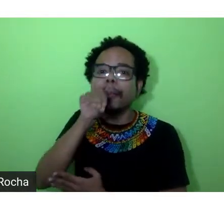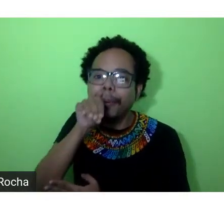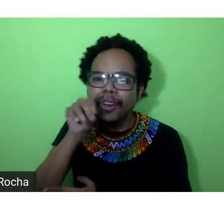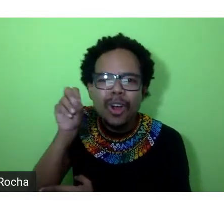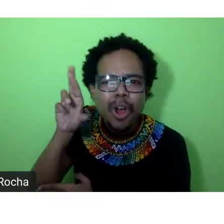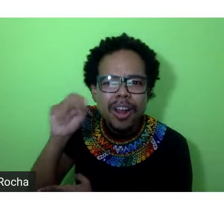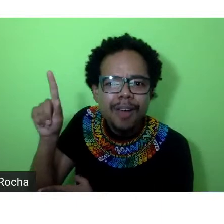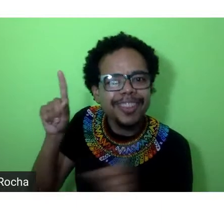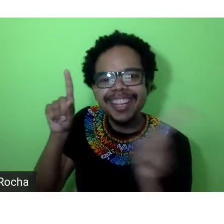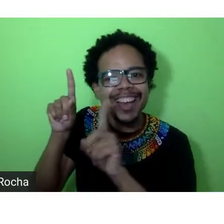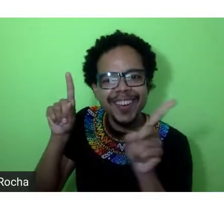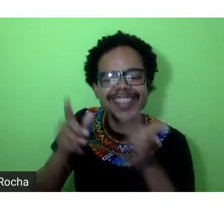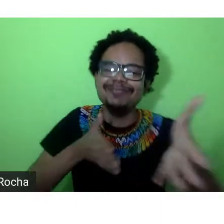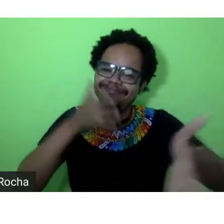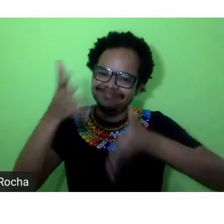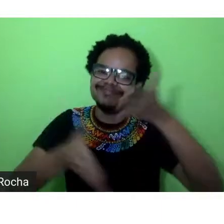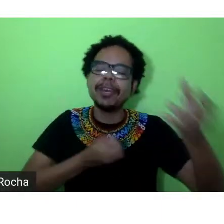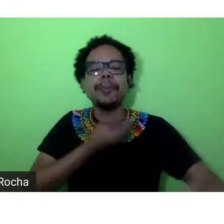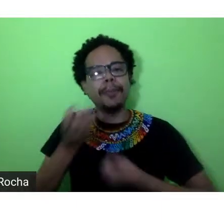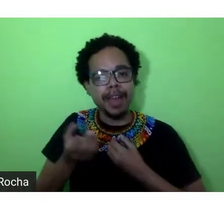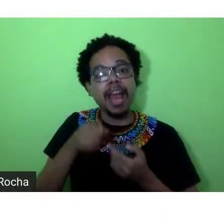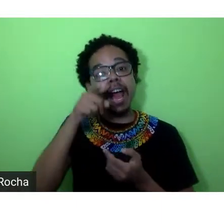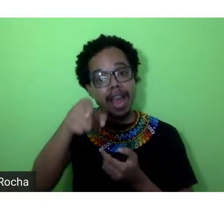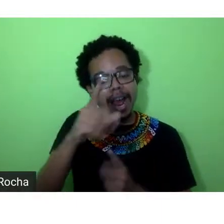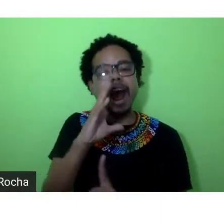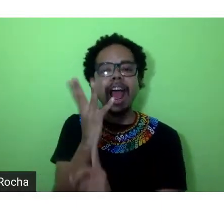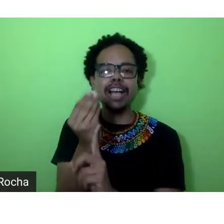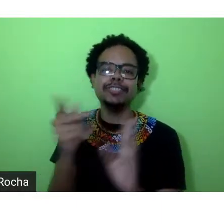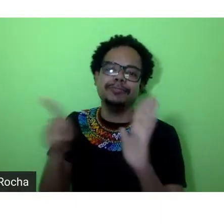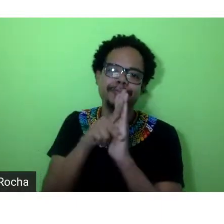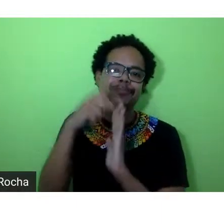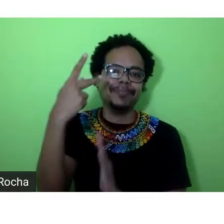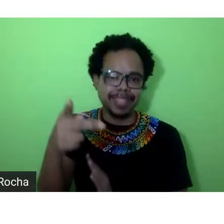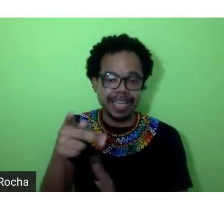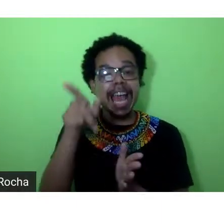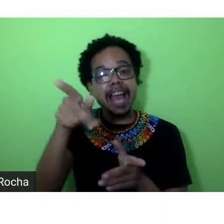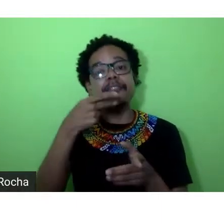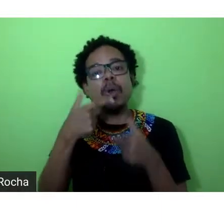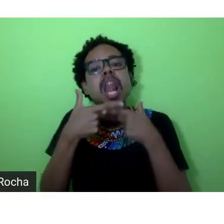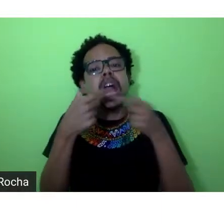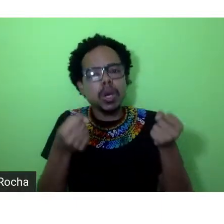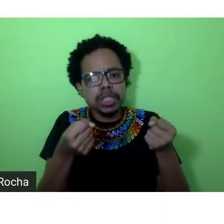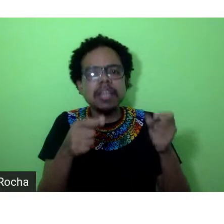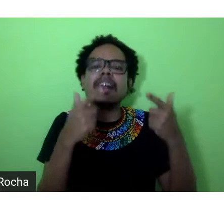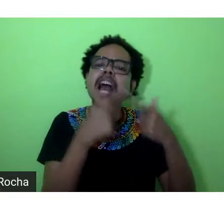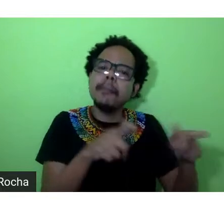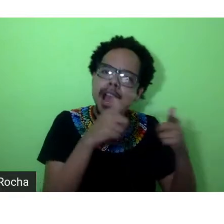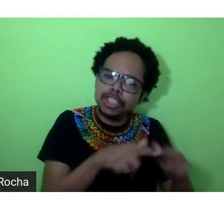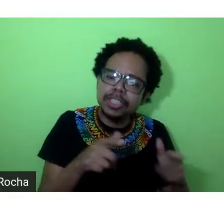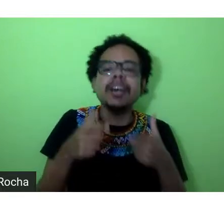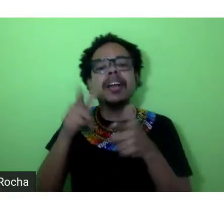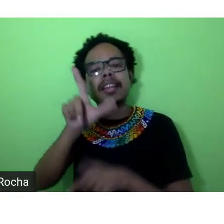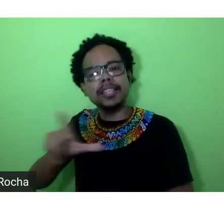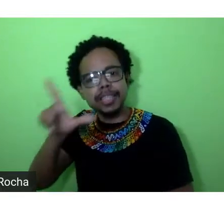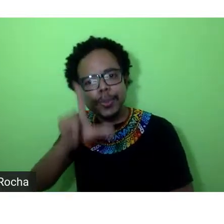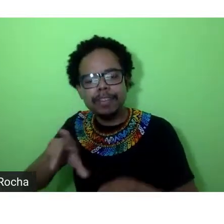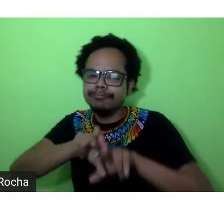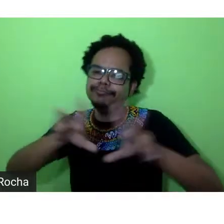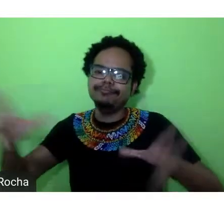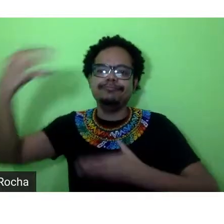sinais e não oral e foi feito através da língua de sinais